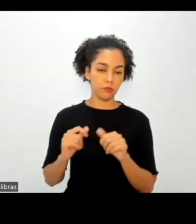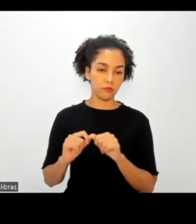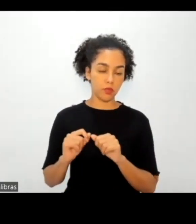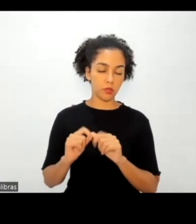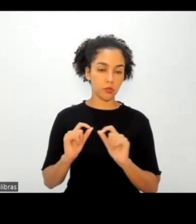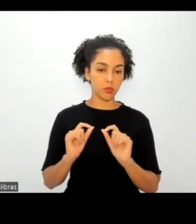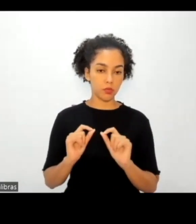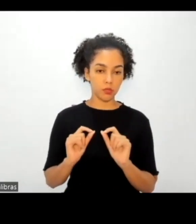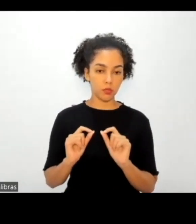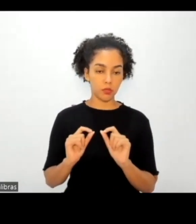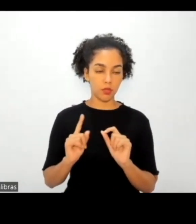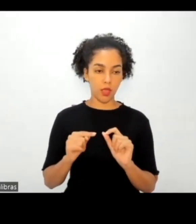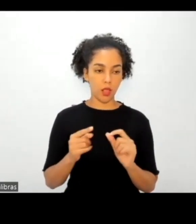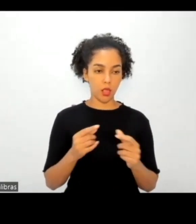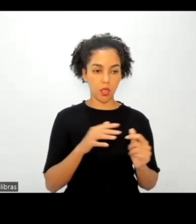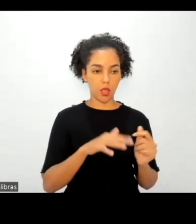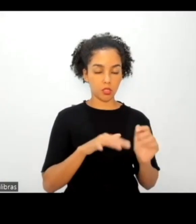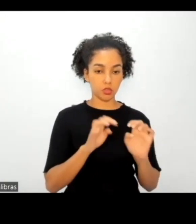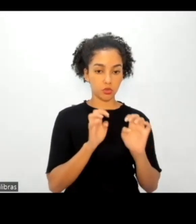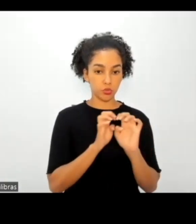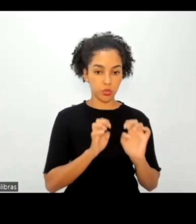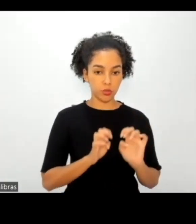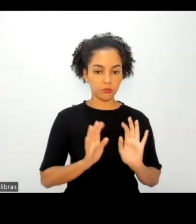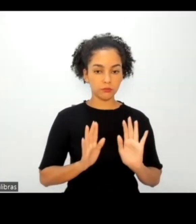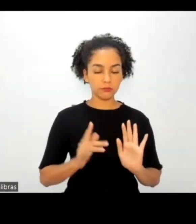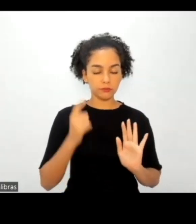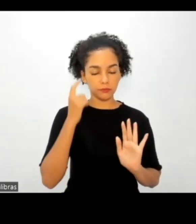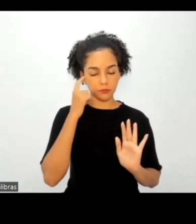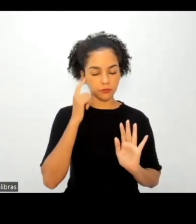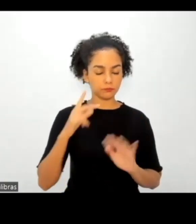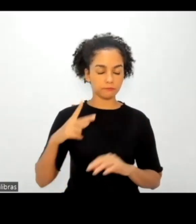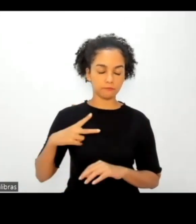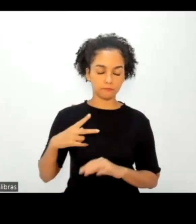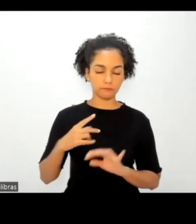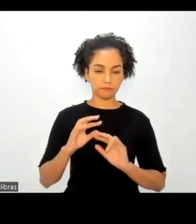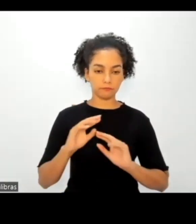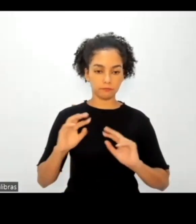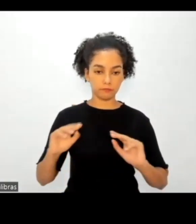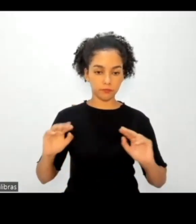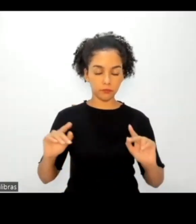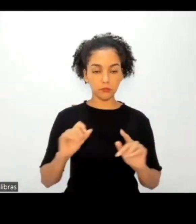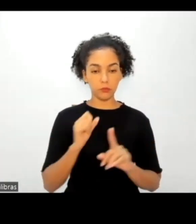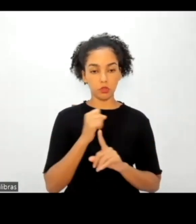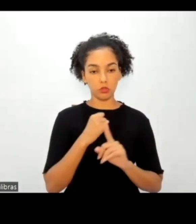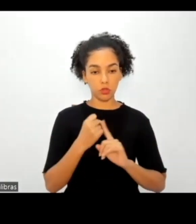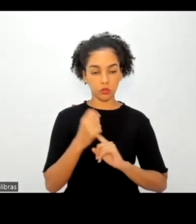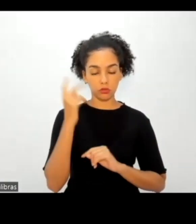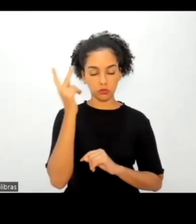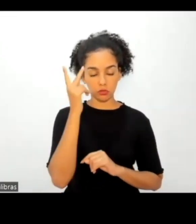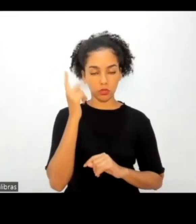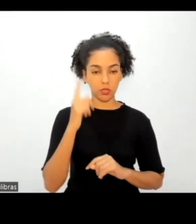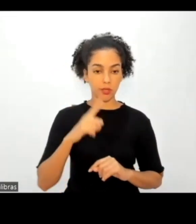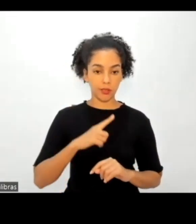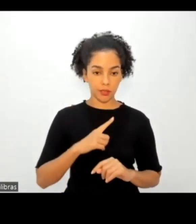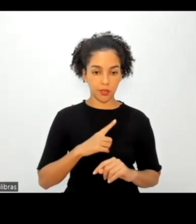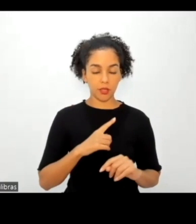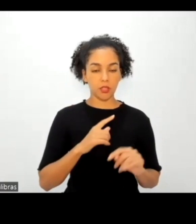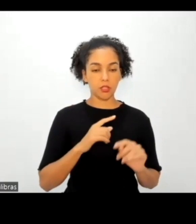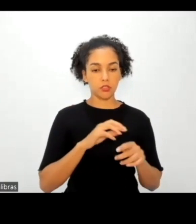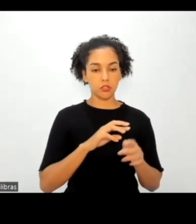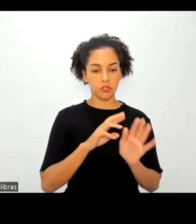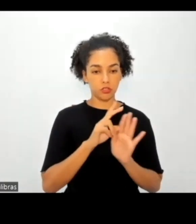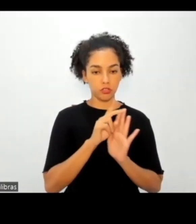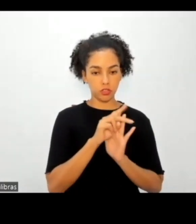do que é estrutural. Mas pensando nas nossas particularidades sócio-históricas, a gente tem que gênero, raça e classe